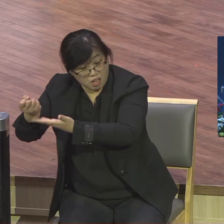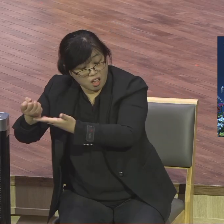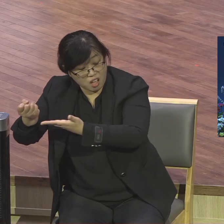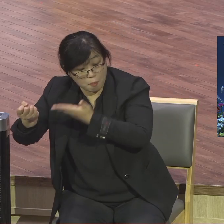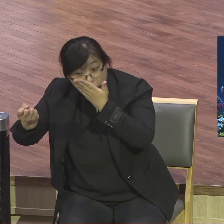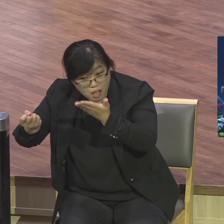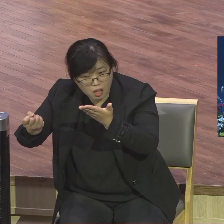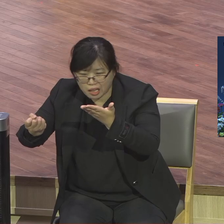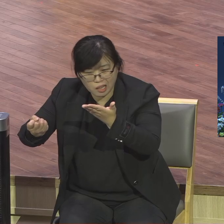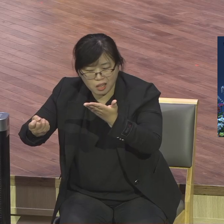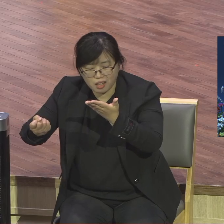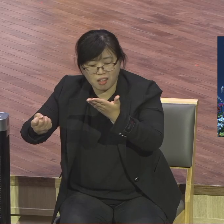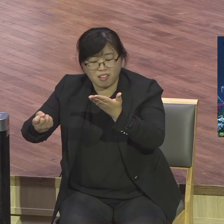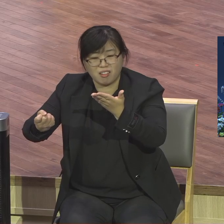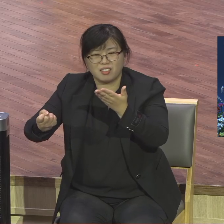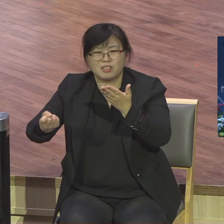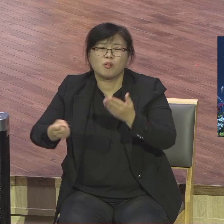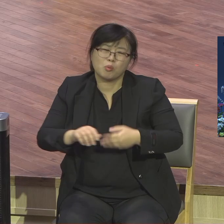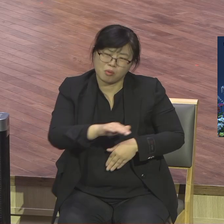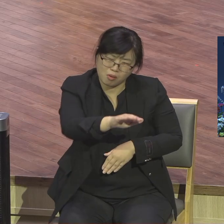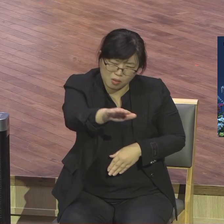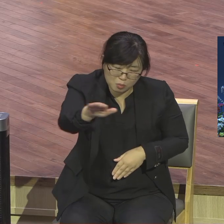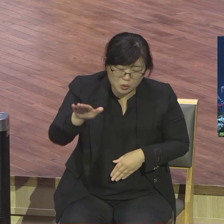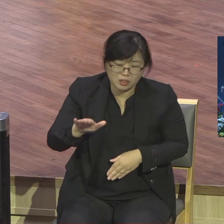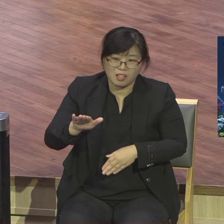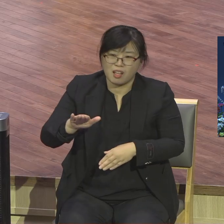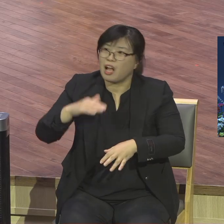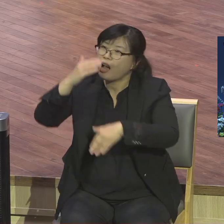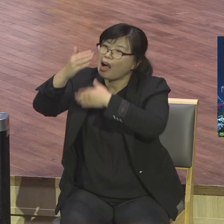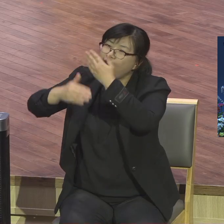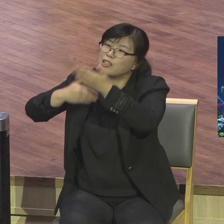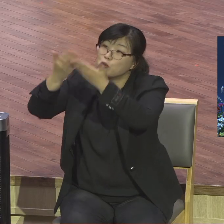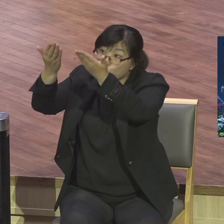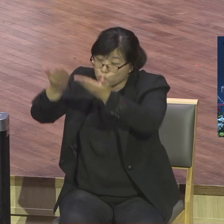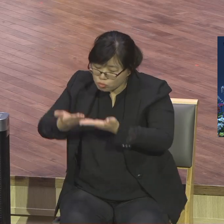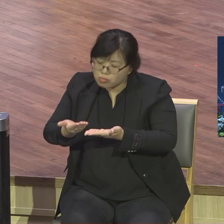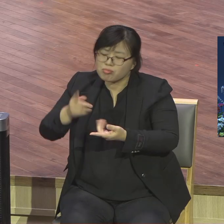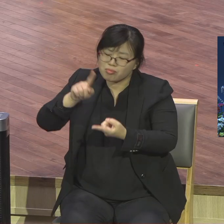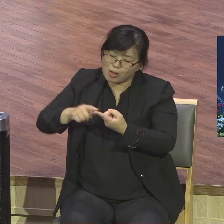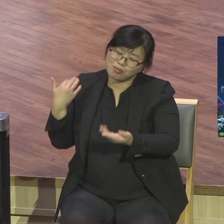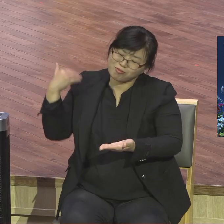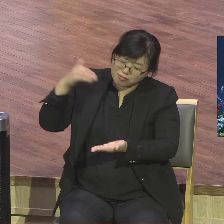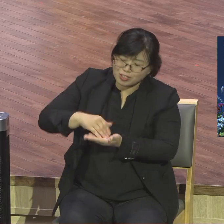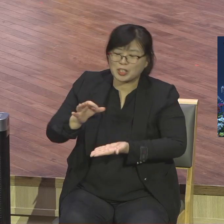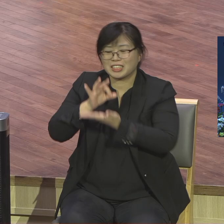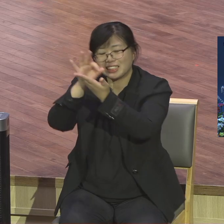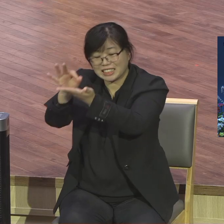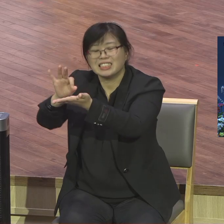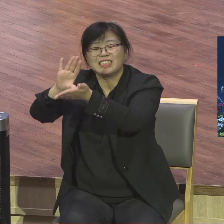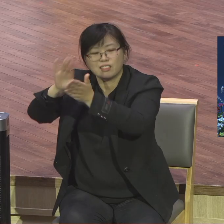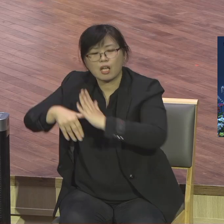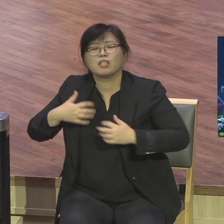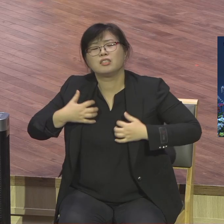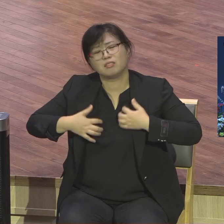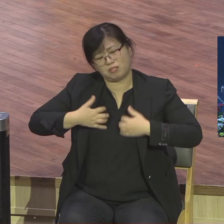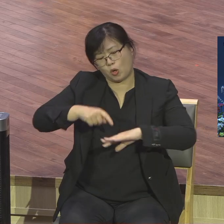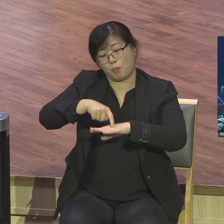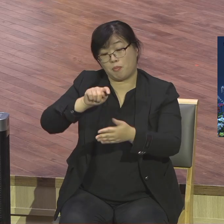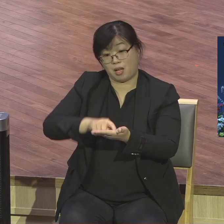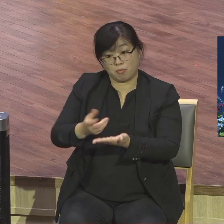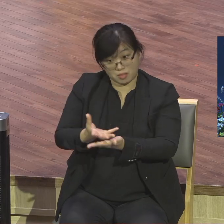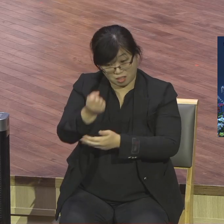영경보드의 성도들 이런 믿음의 고백을 할 수 있는 절군헌신의 삶 속에 들어가서 주님으로 축복합니다 결론